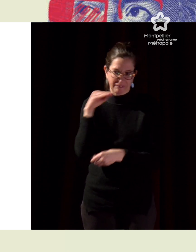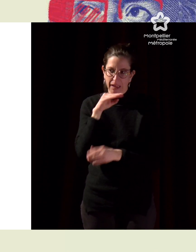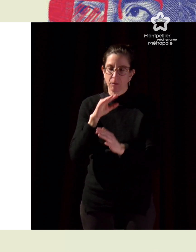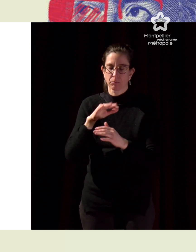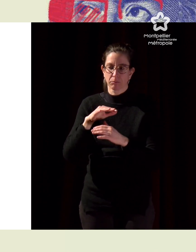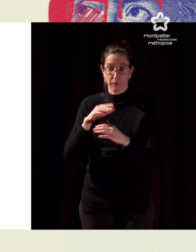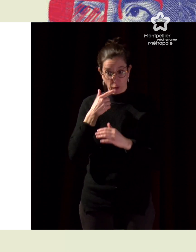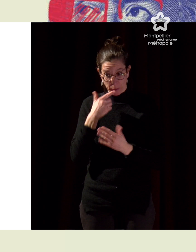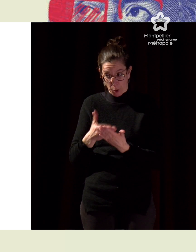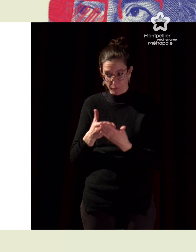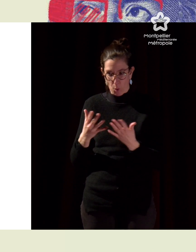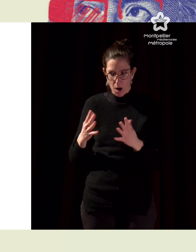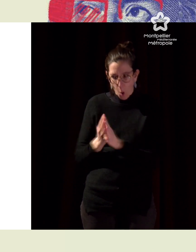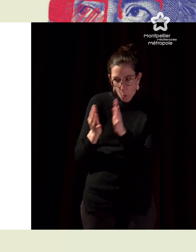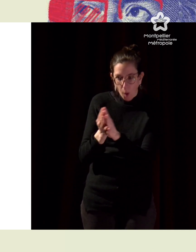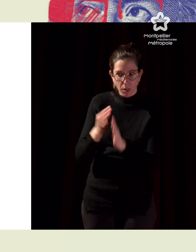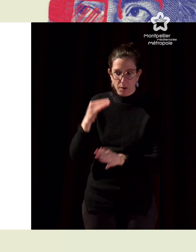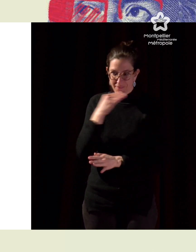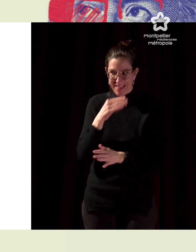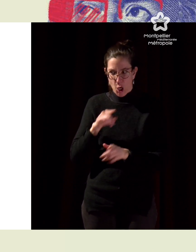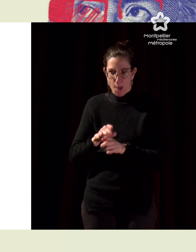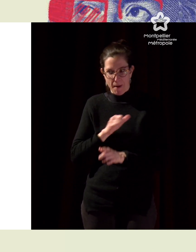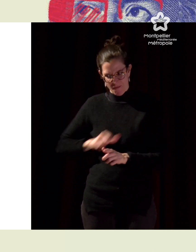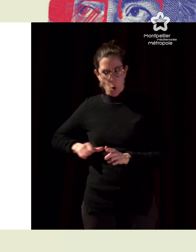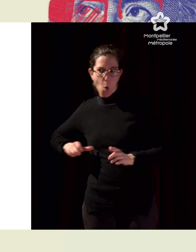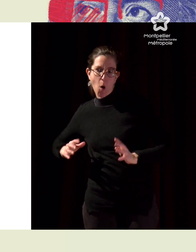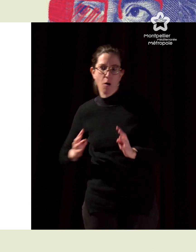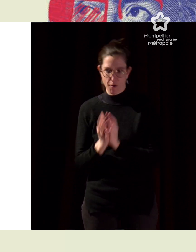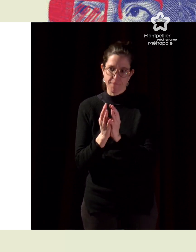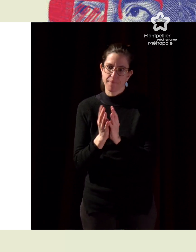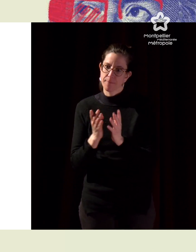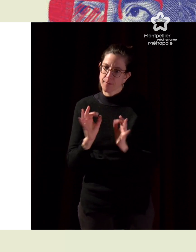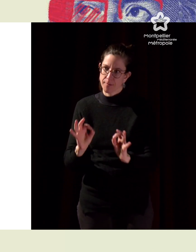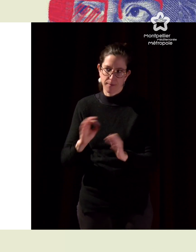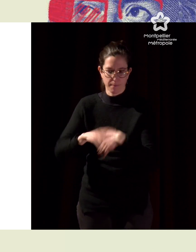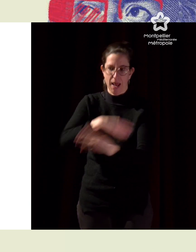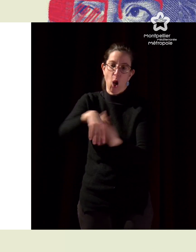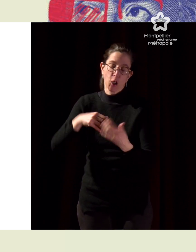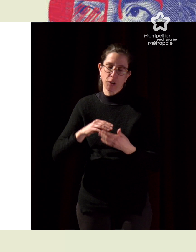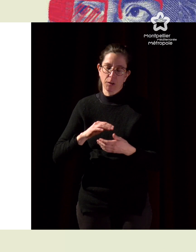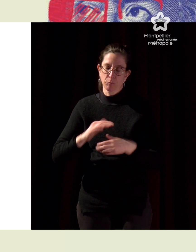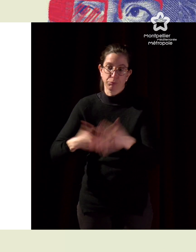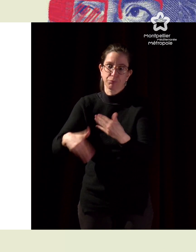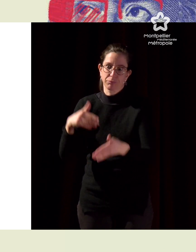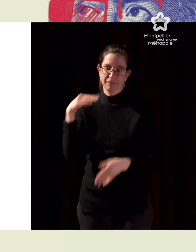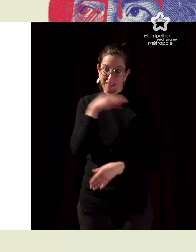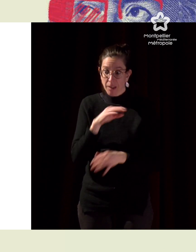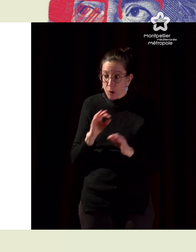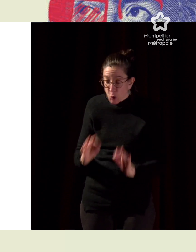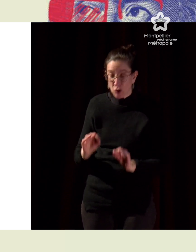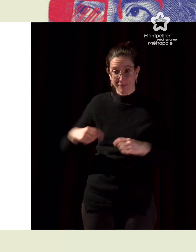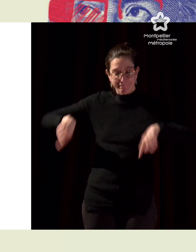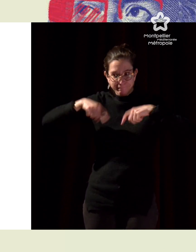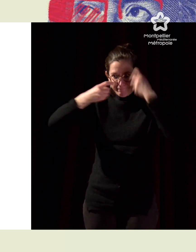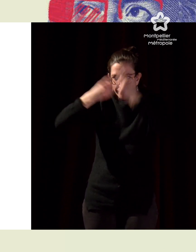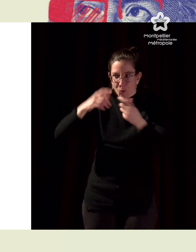c'est des rencontres où il y a eu vraiment des mélanges génétiques assez forts, et la question naturelle qu'on peut se poser, mais comment ça a pu se passer, ces rencontres?